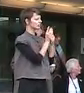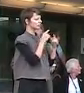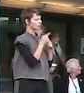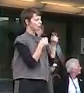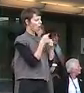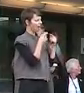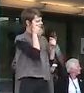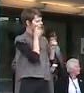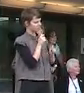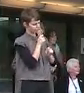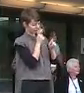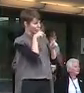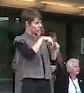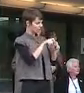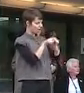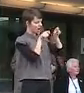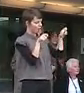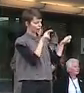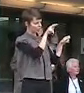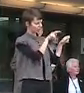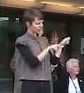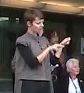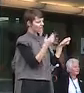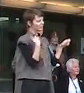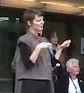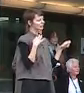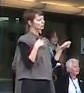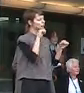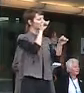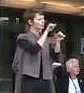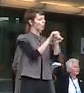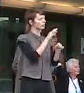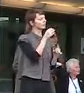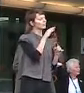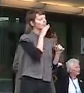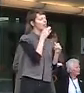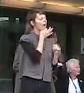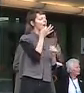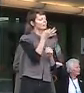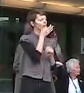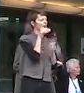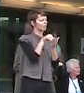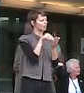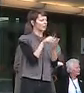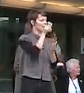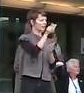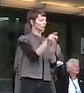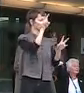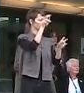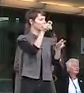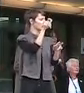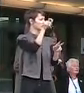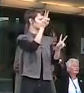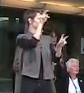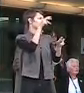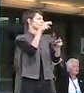harmlose Anfragen an die damaligen Gesundheitsbehörden, ob denn der Meier